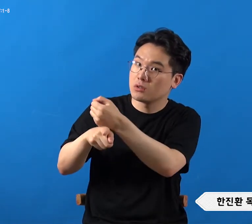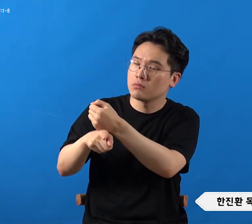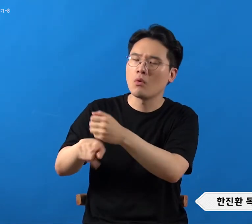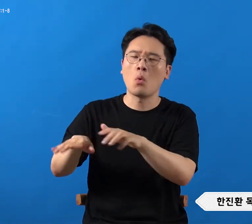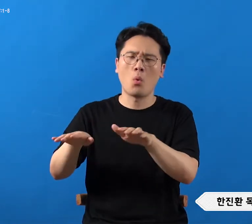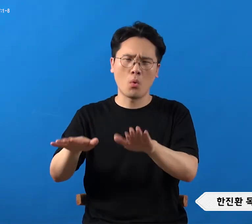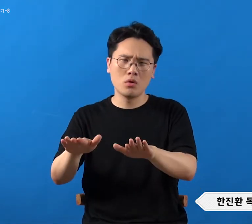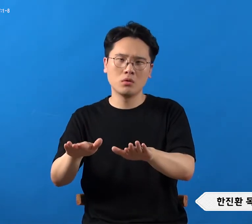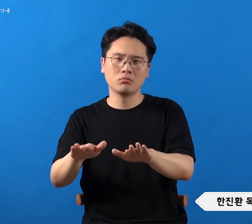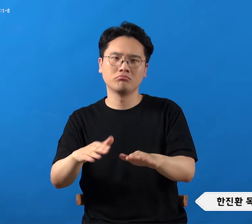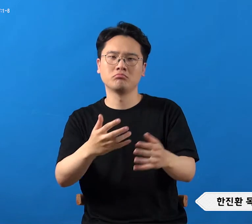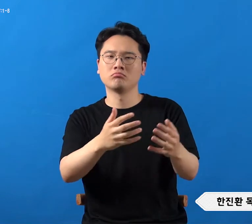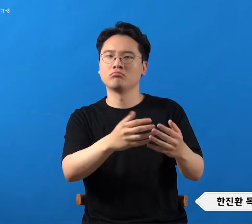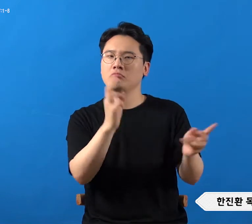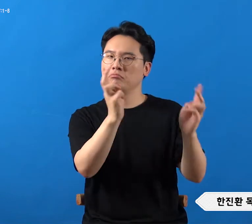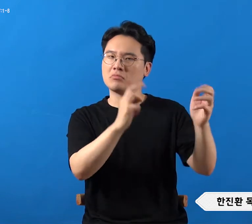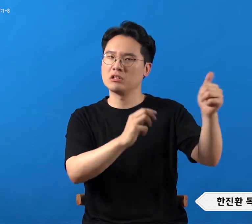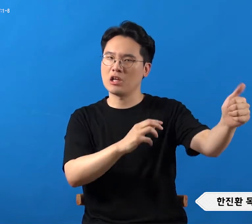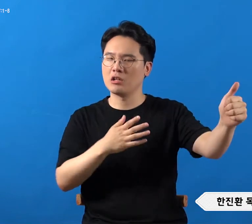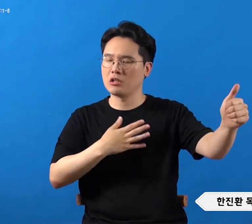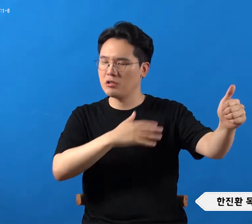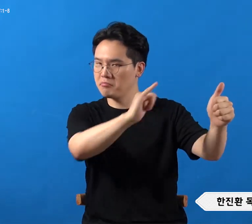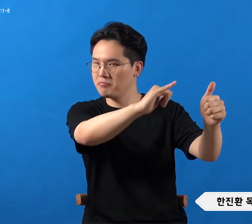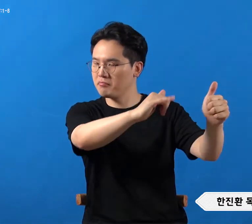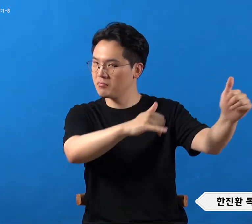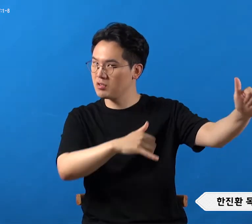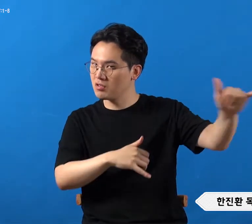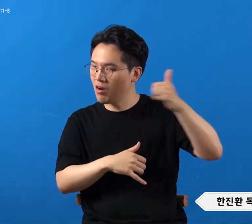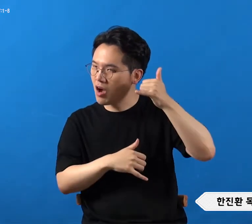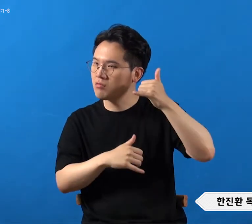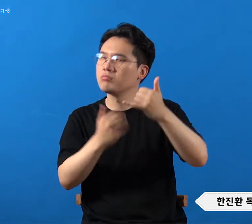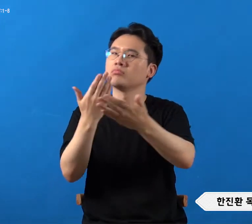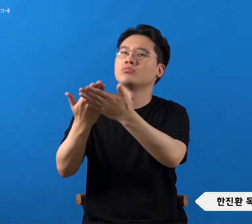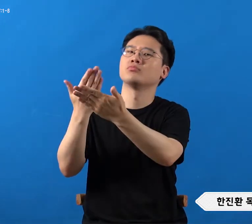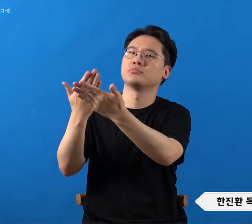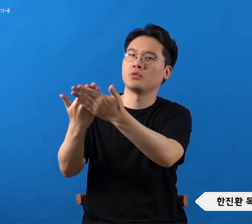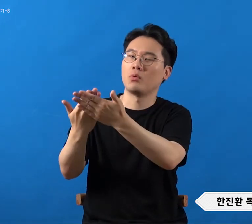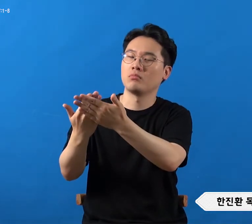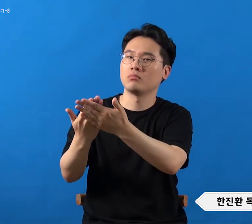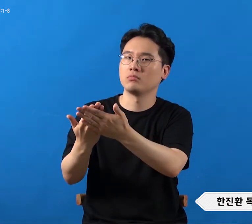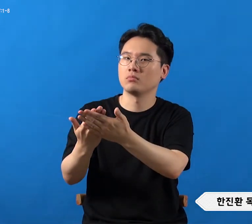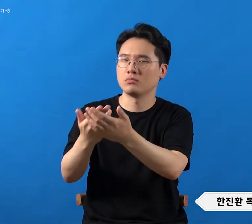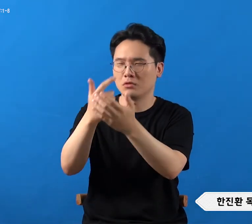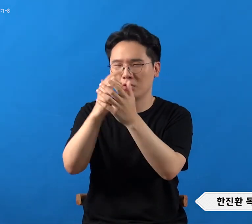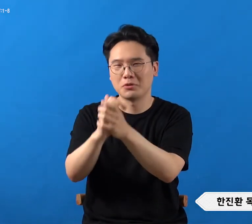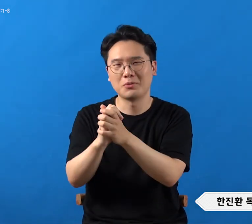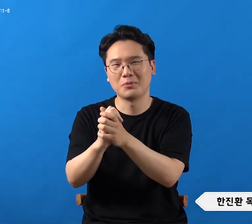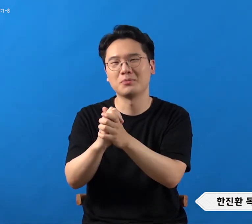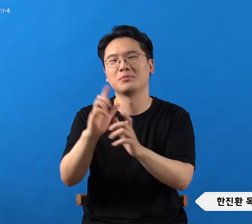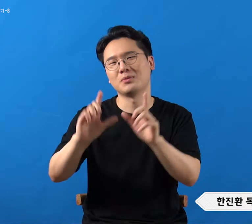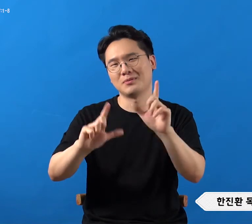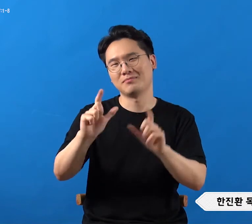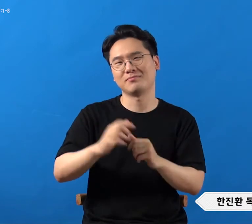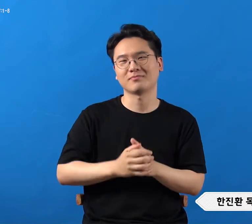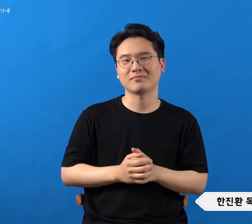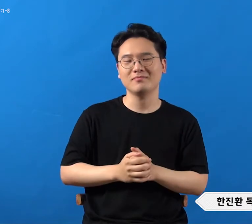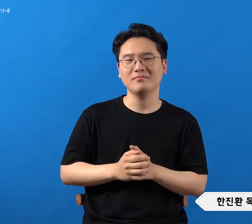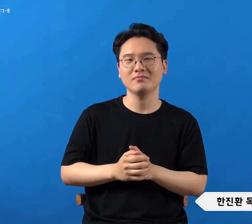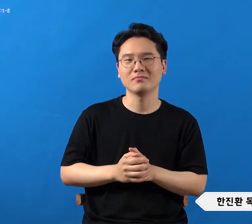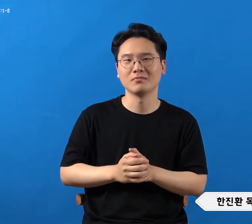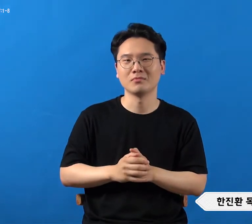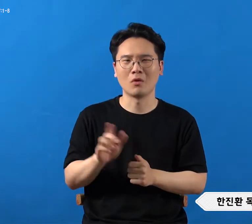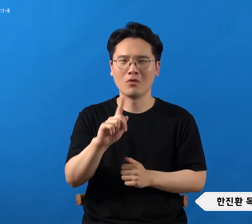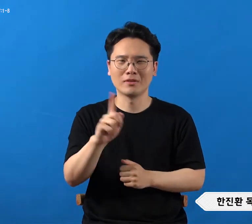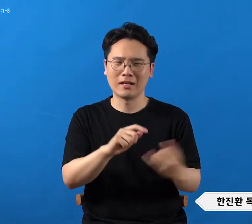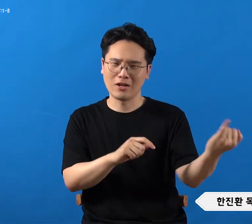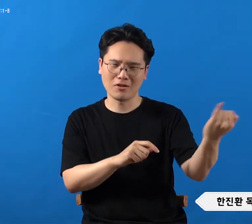해 주십시오. 어떤 자매는 결혼 후보자가 2사람 있는데 먼저 저에게 데이트